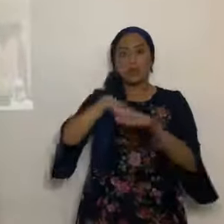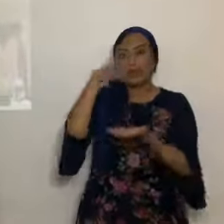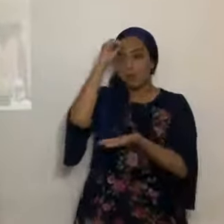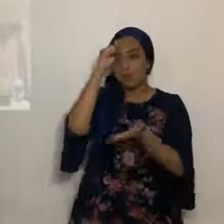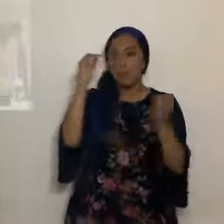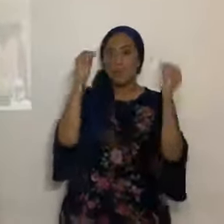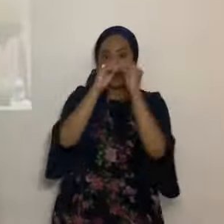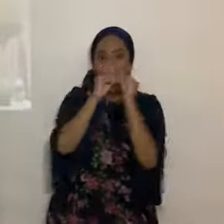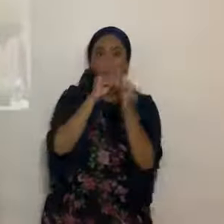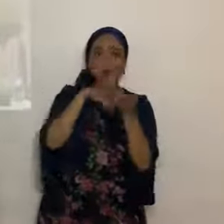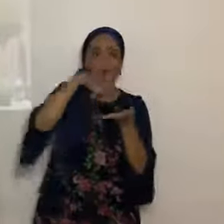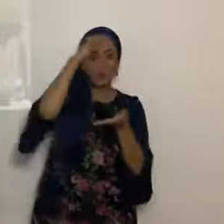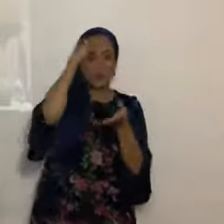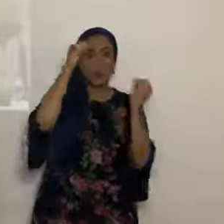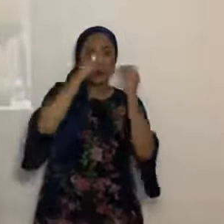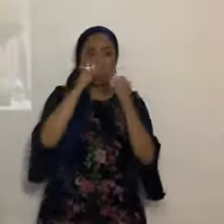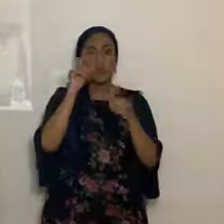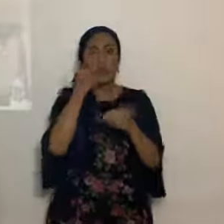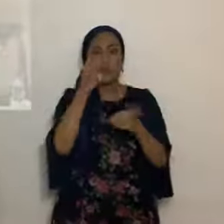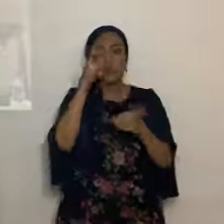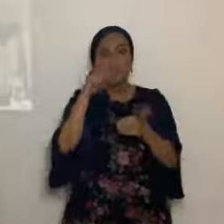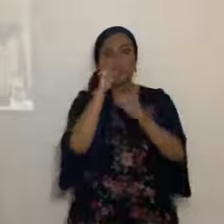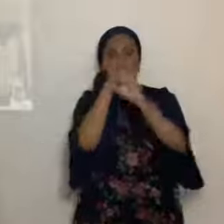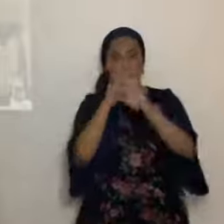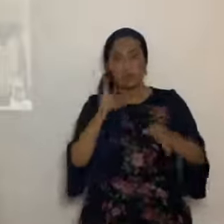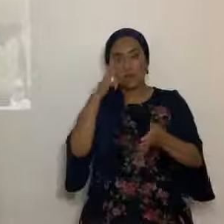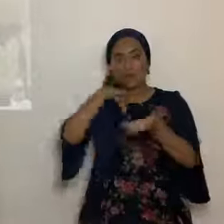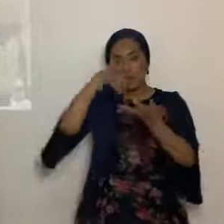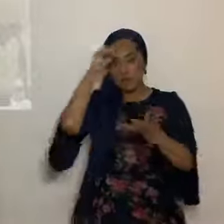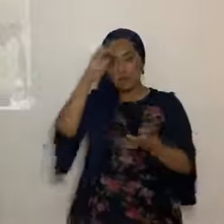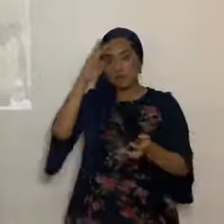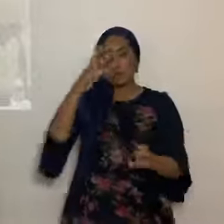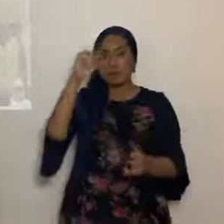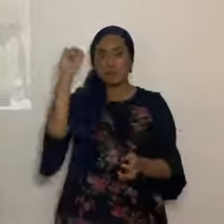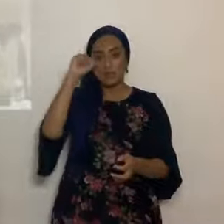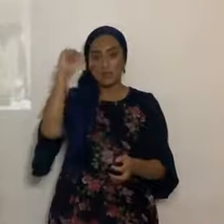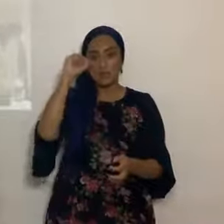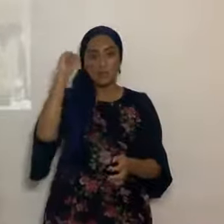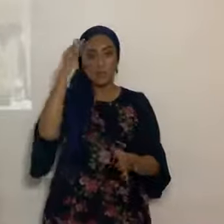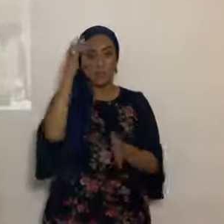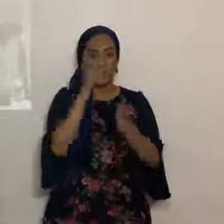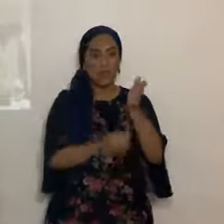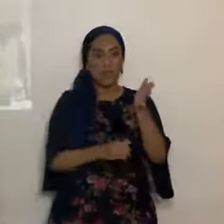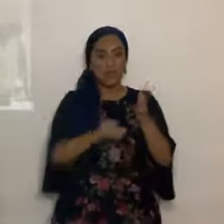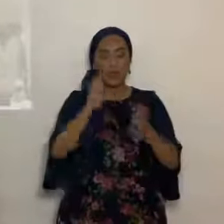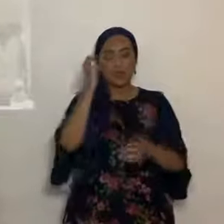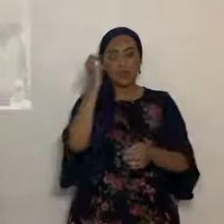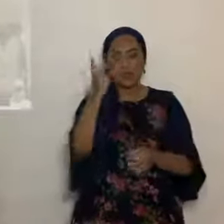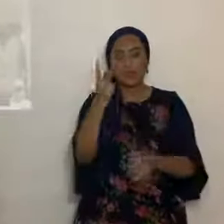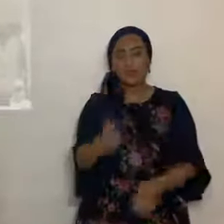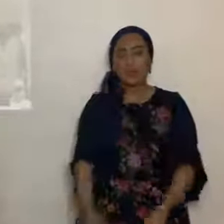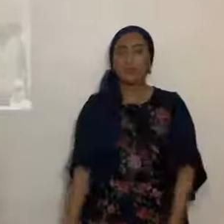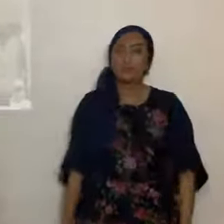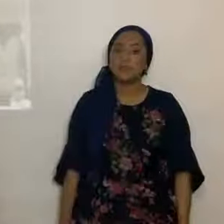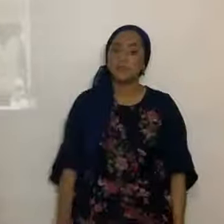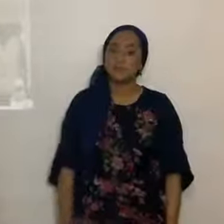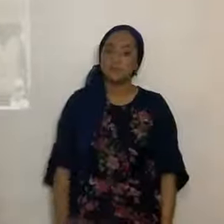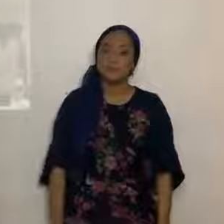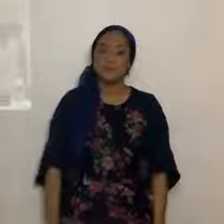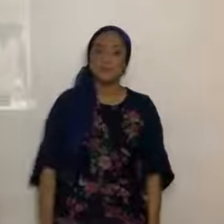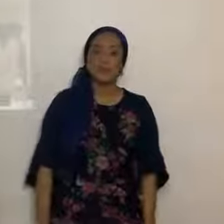todos siendo humildes para aprender. 2 de Samuel, el capítulo 12.